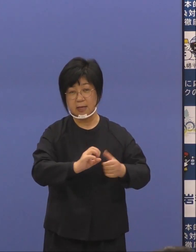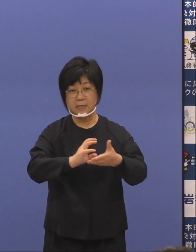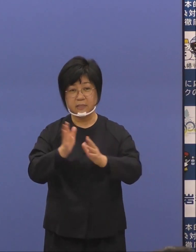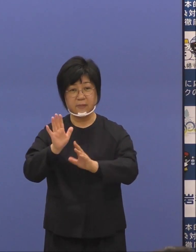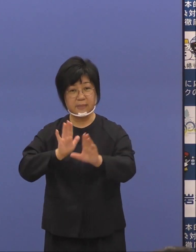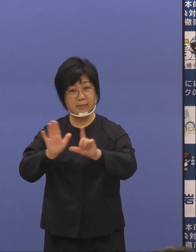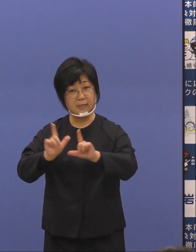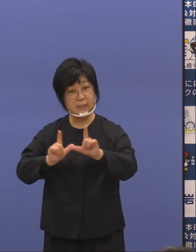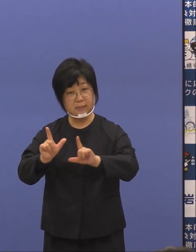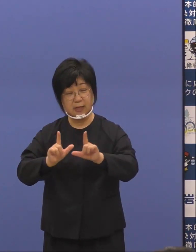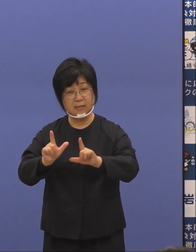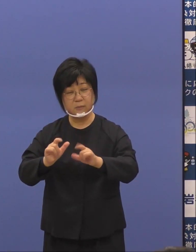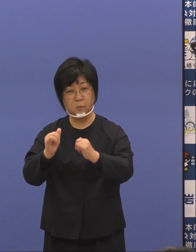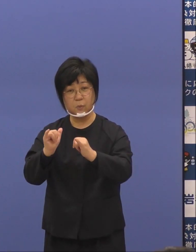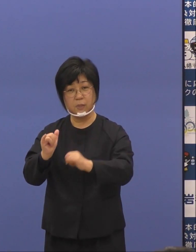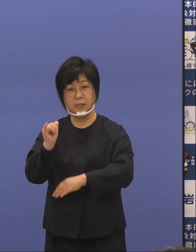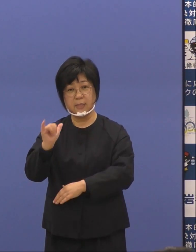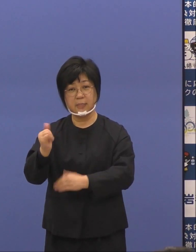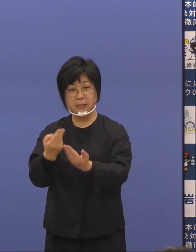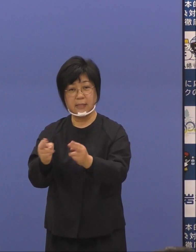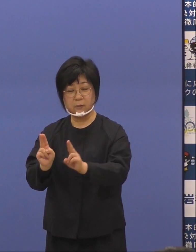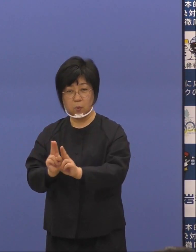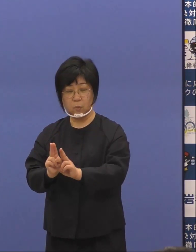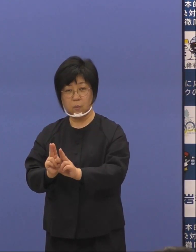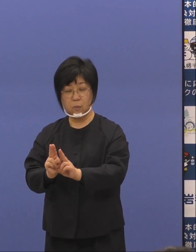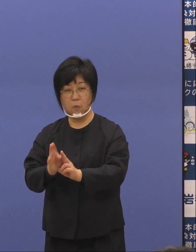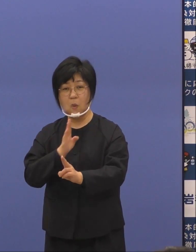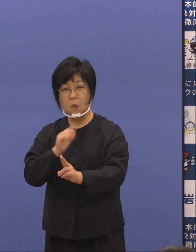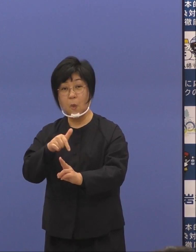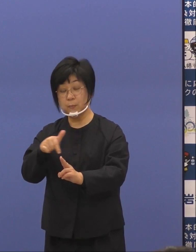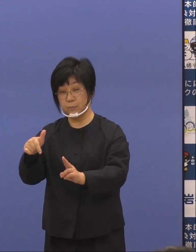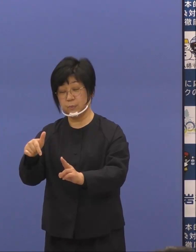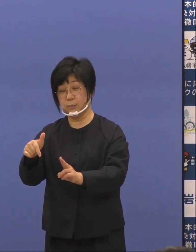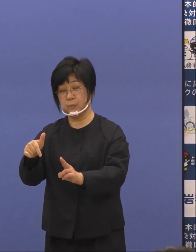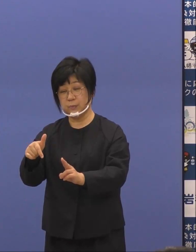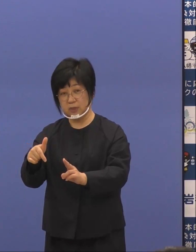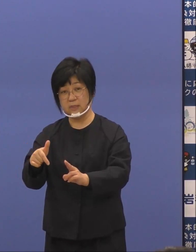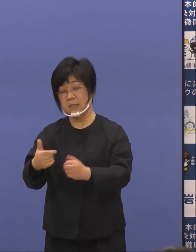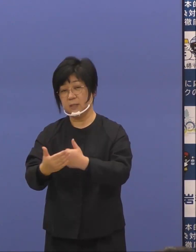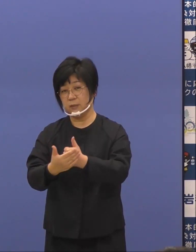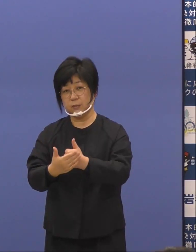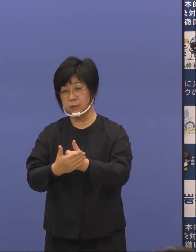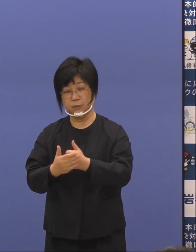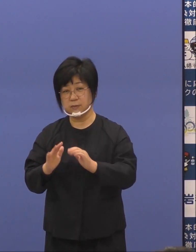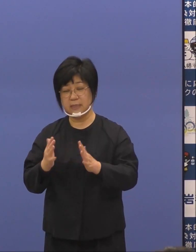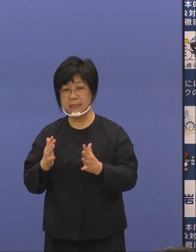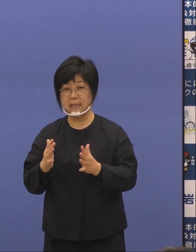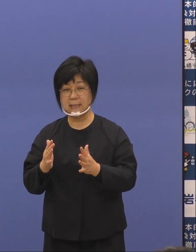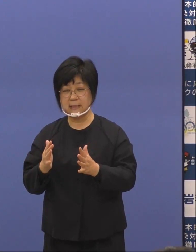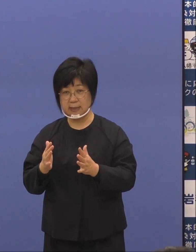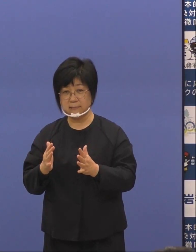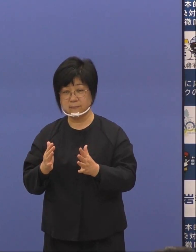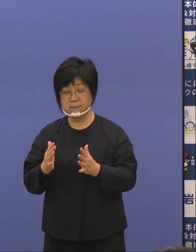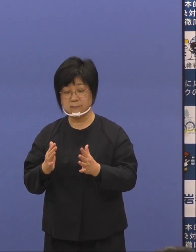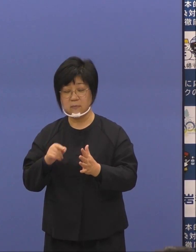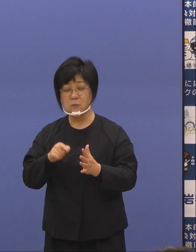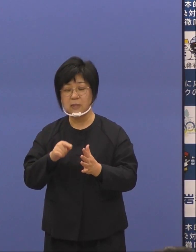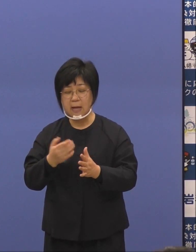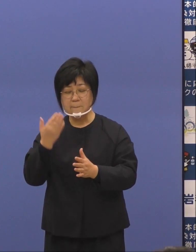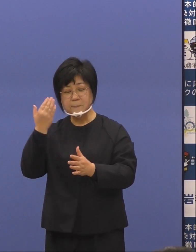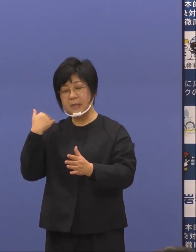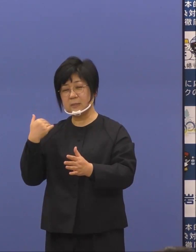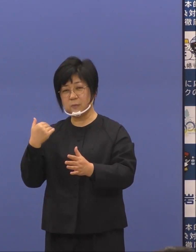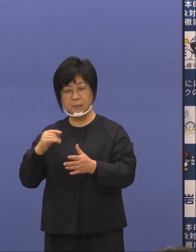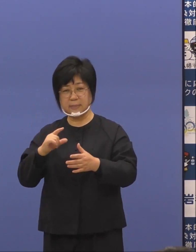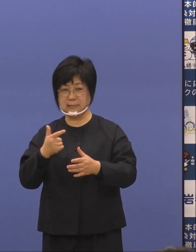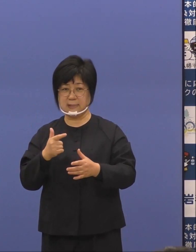っていうのを党本部がそこにあんまり協力的じゃなかったってところがそれ以前と違う要因ですよ